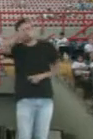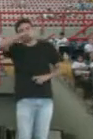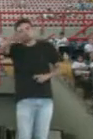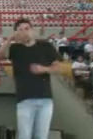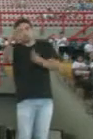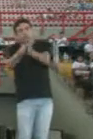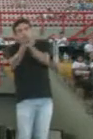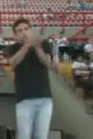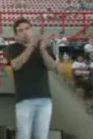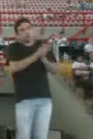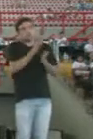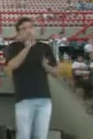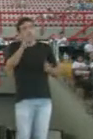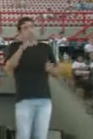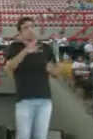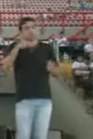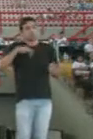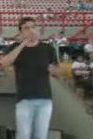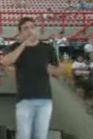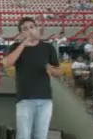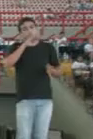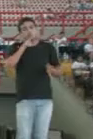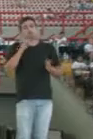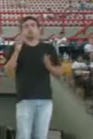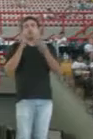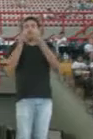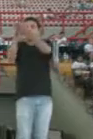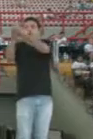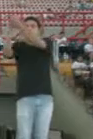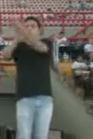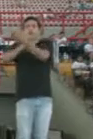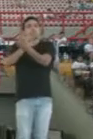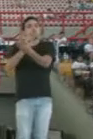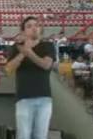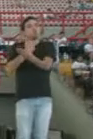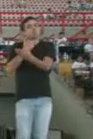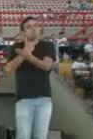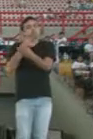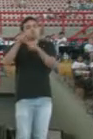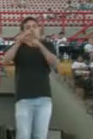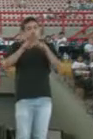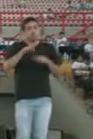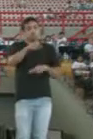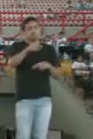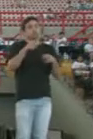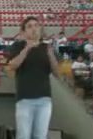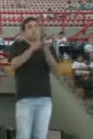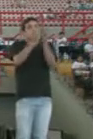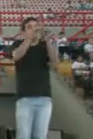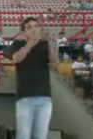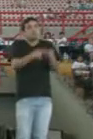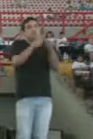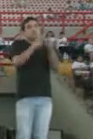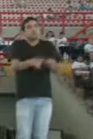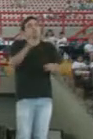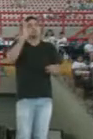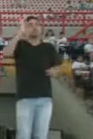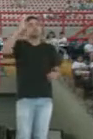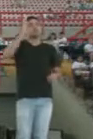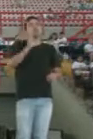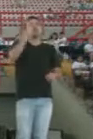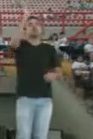pobres. Quem não tivesse bem de saúde não podia embarcar. E os pobres iam ficando ali, sonhando com